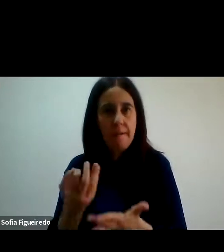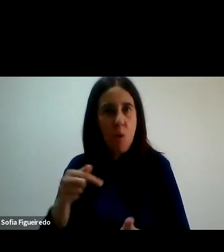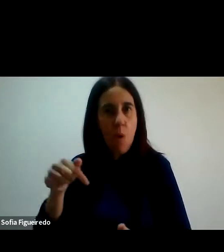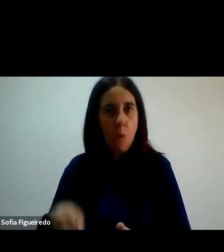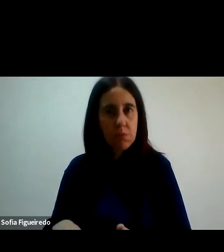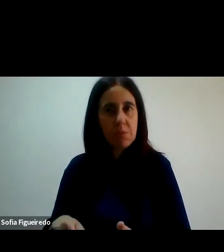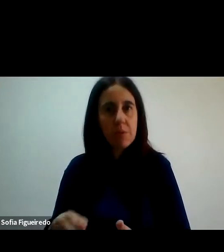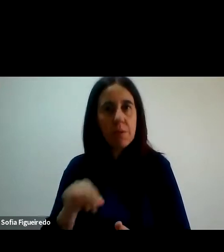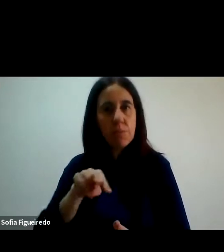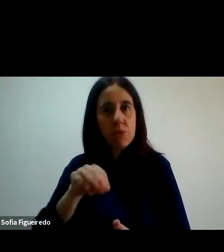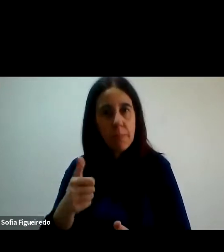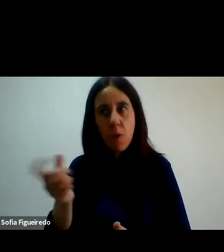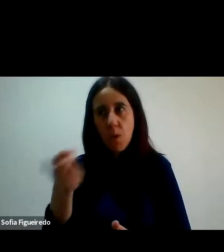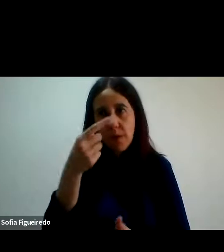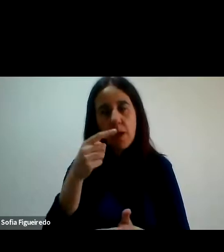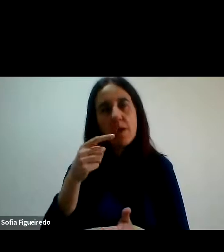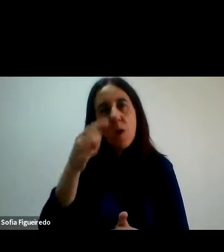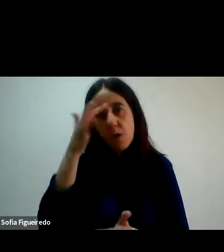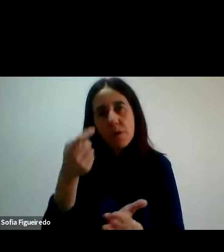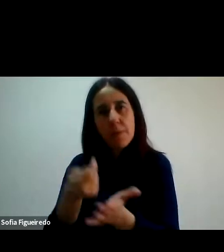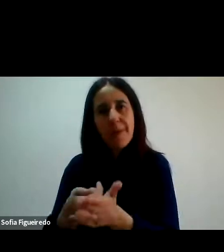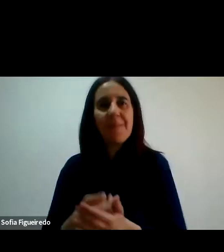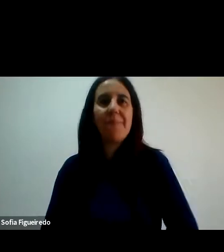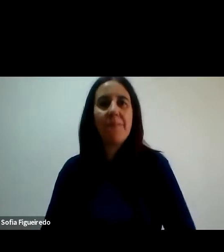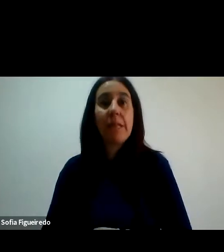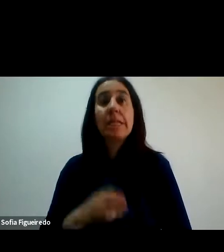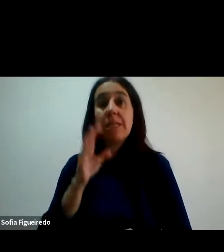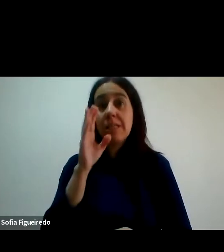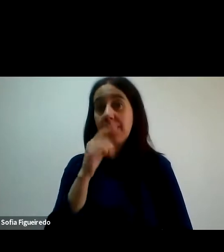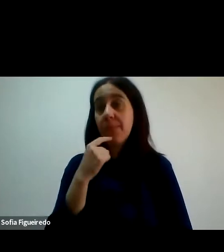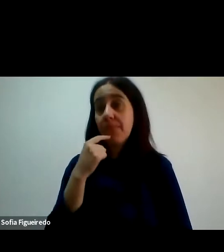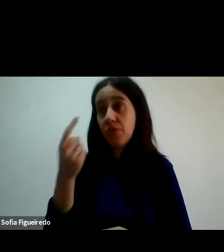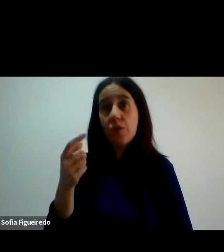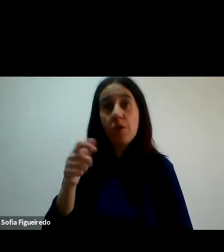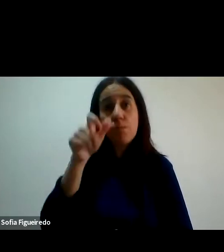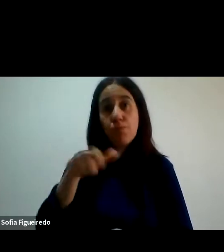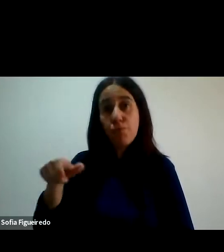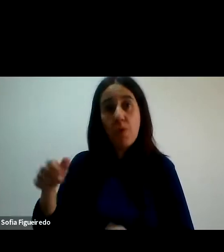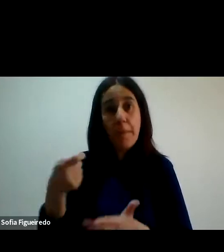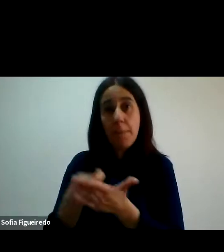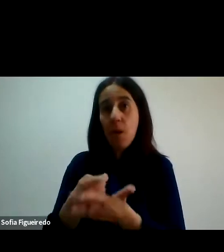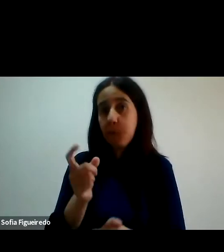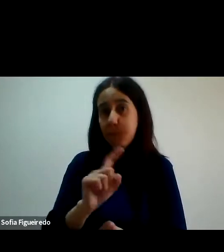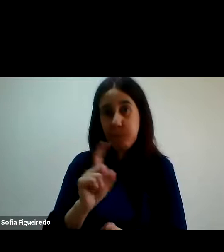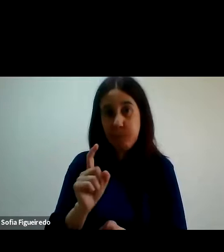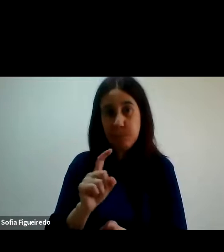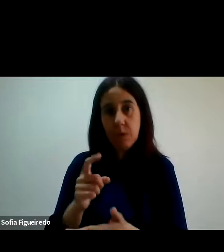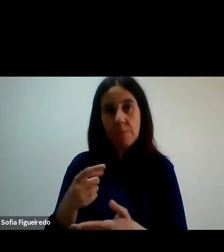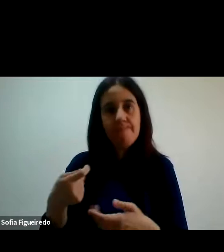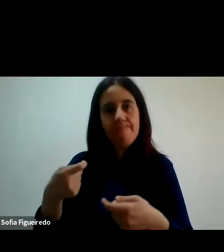referência multibanco para as pessoas pagar. Dizer que as pessoas, se não têm possibilidades de pagar as